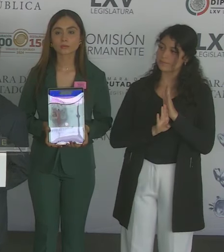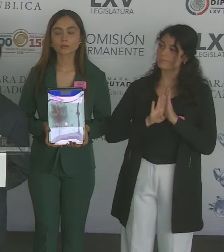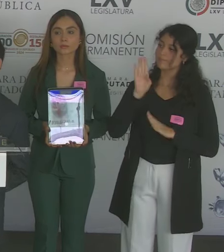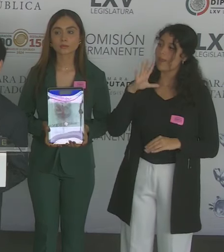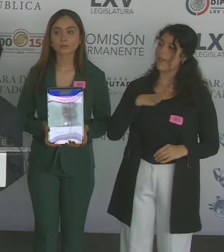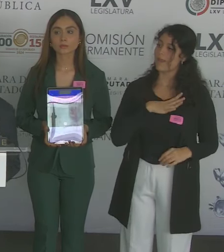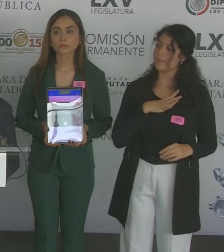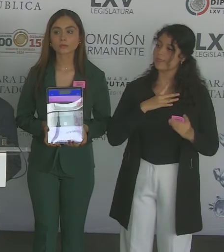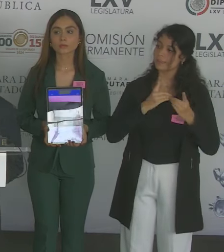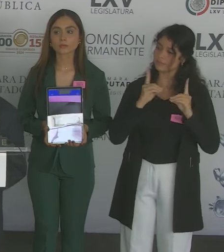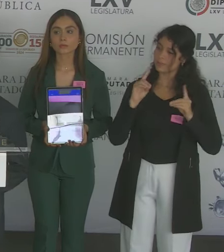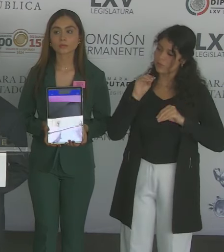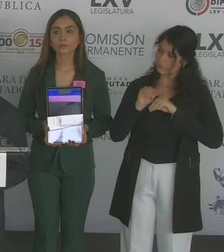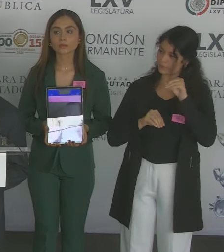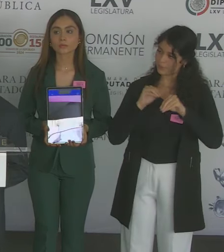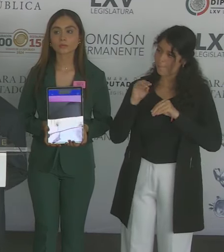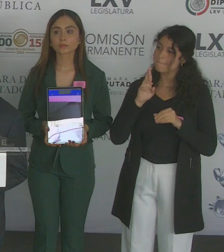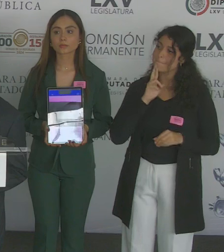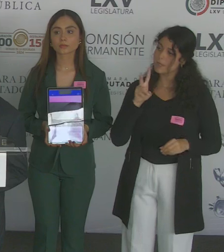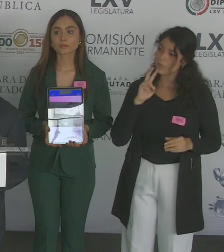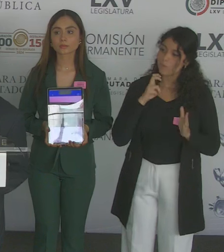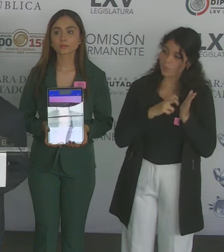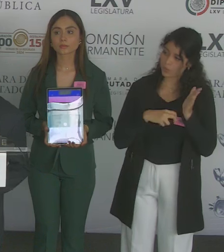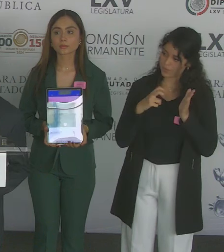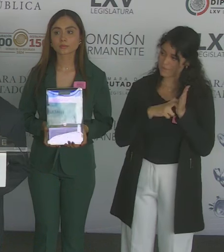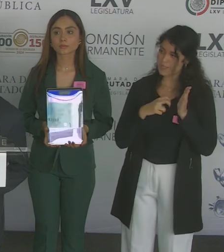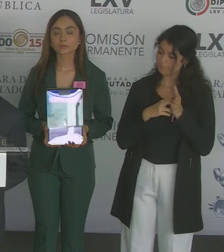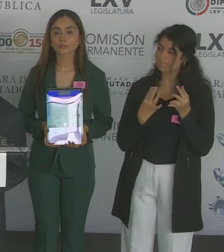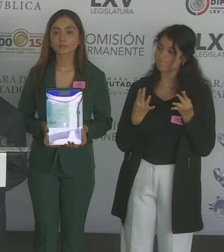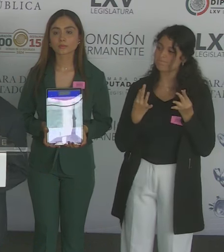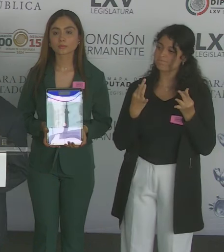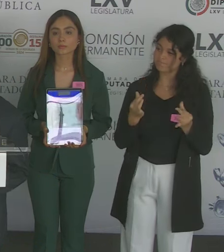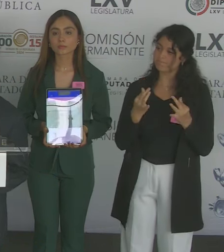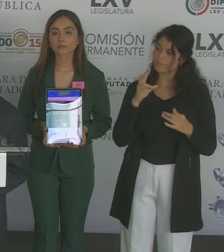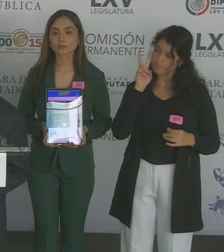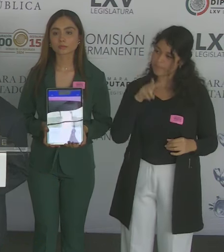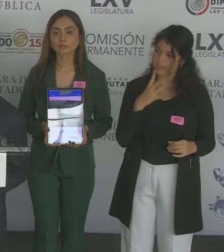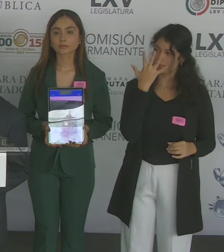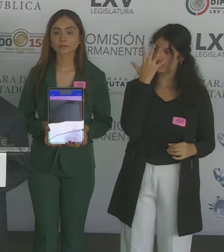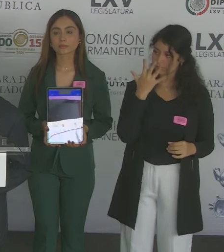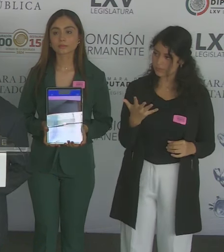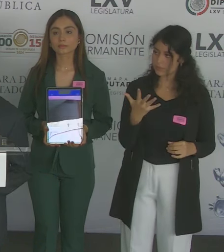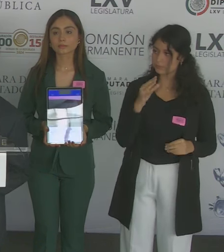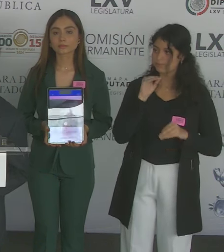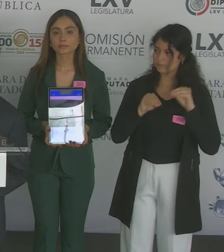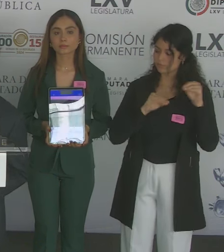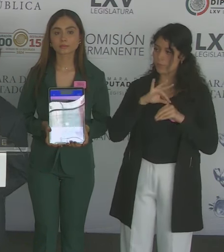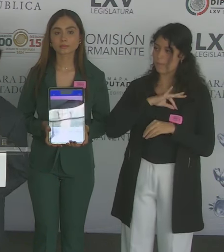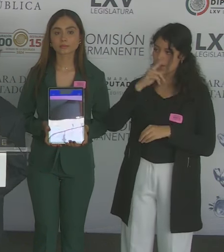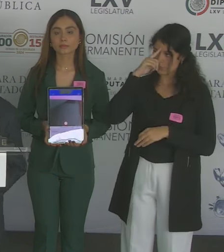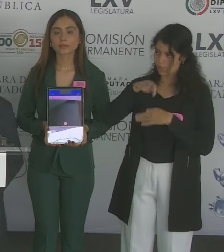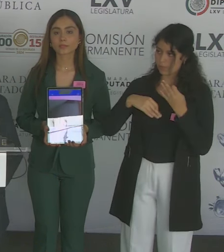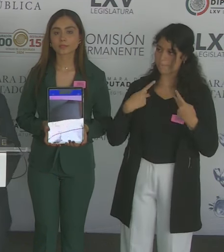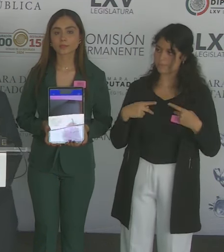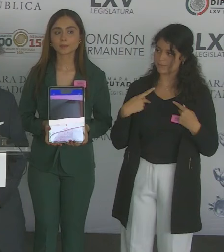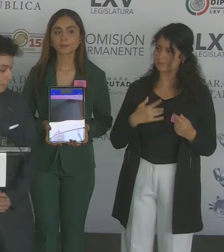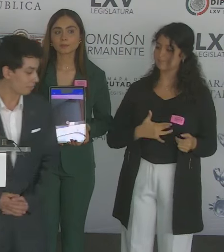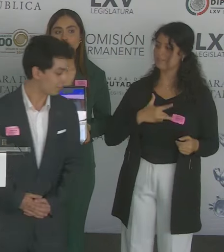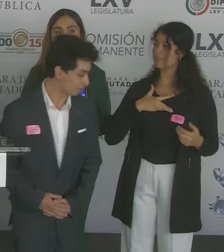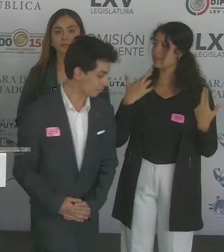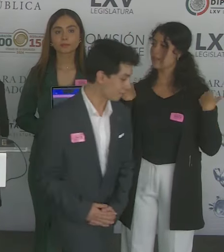desarrollo con mejoras de movimiento más fluido y fiel a la realidad aparte de personalización para que todas las personas se puedan sentir